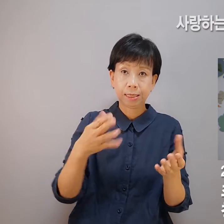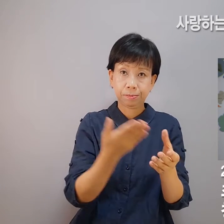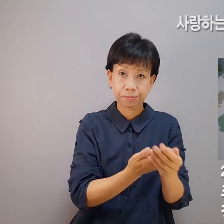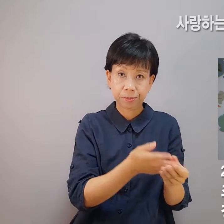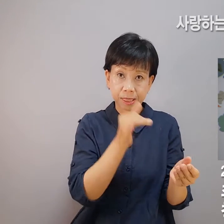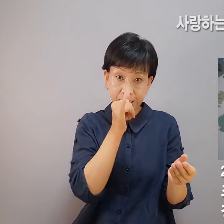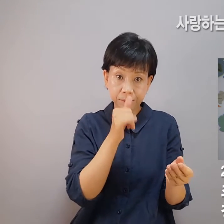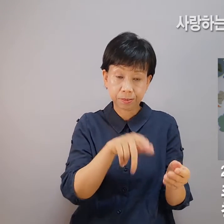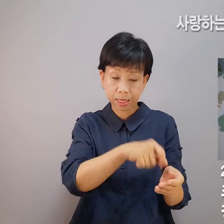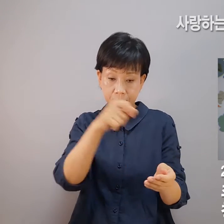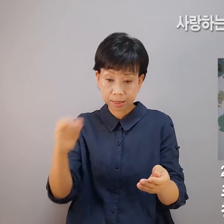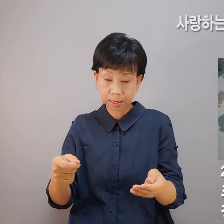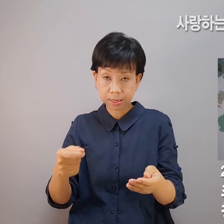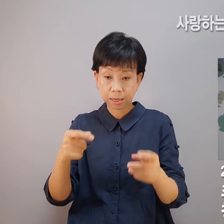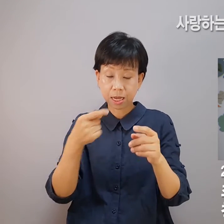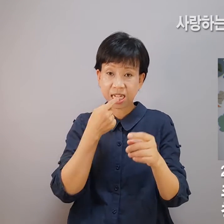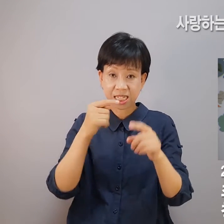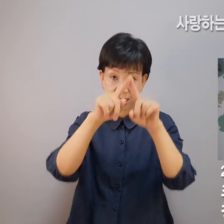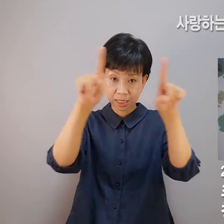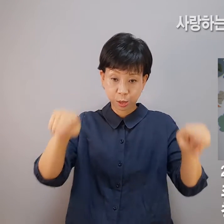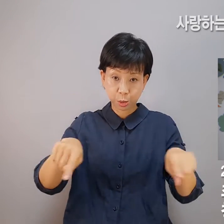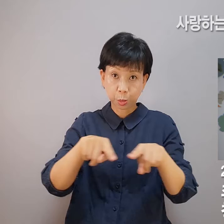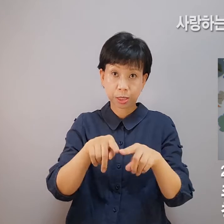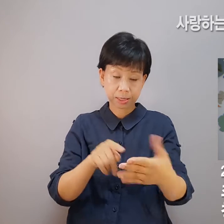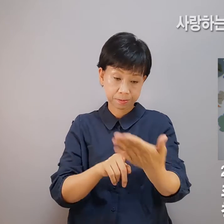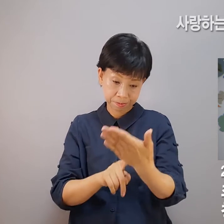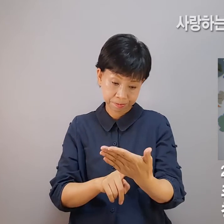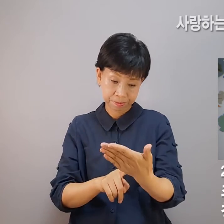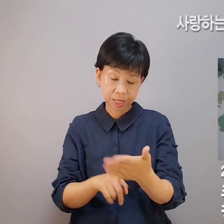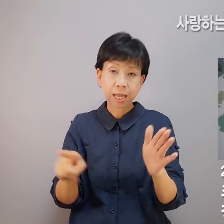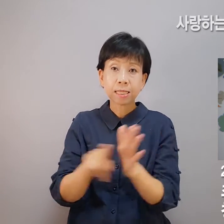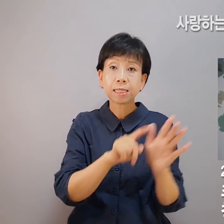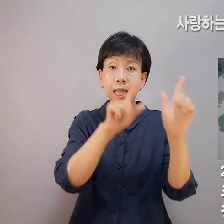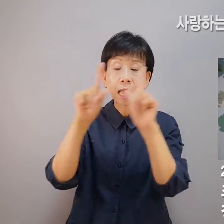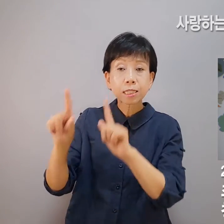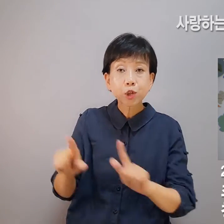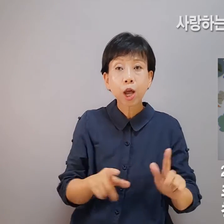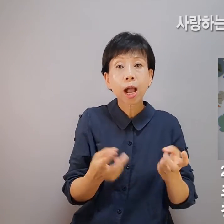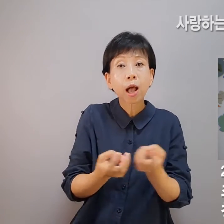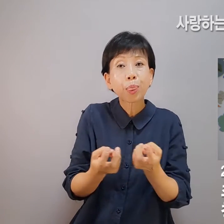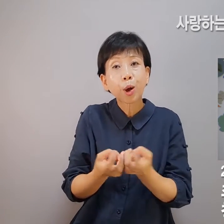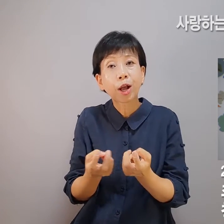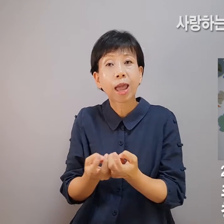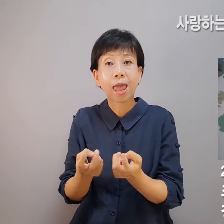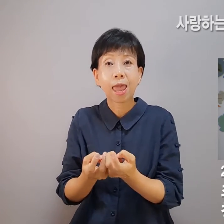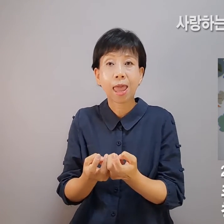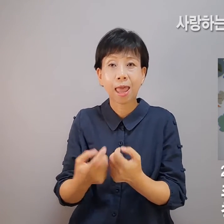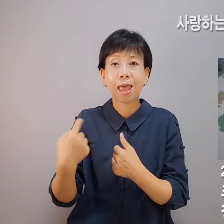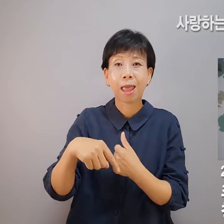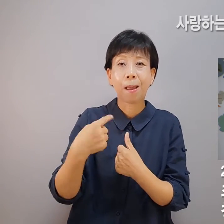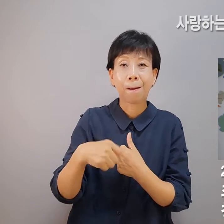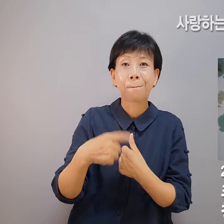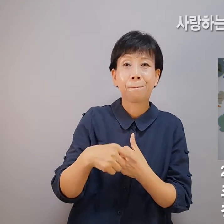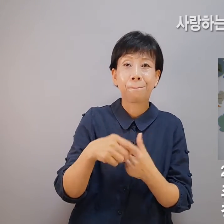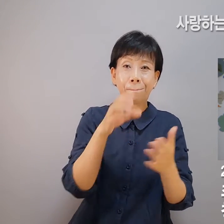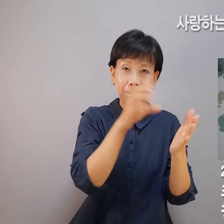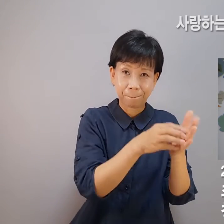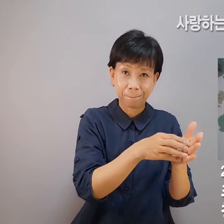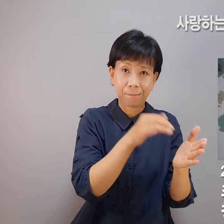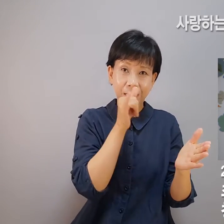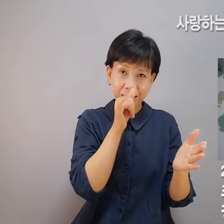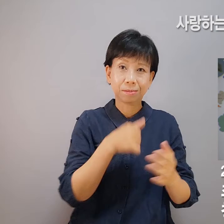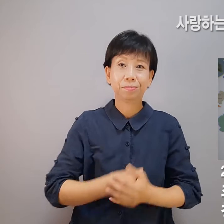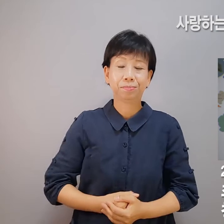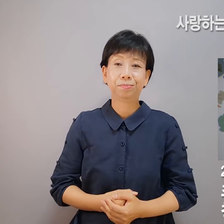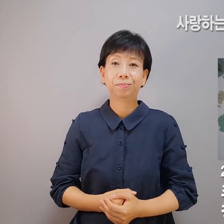우리가 신앙생활을 하면서 어떻게 신앙생활을 해야 되나 이게 좀 때로는 갈피를 못 잡을 때가